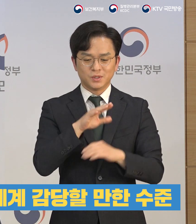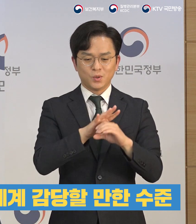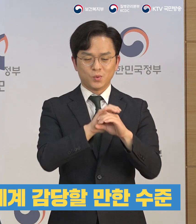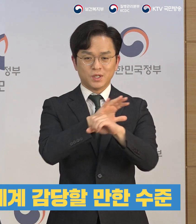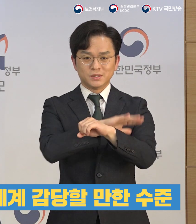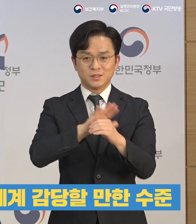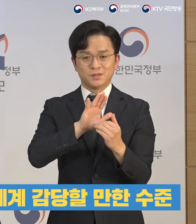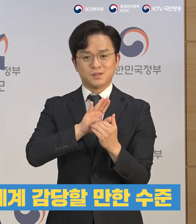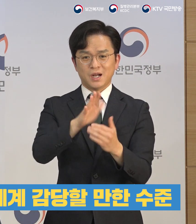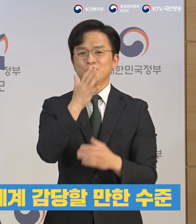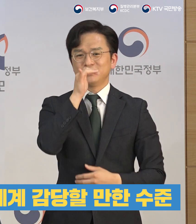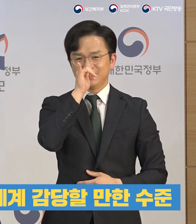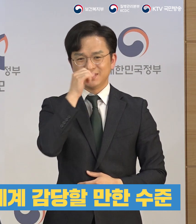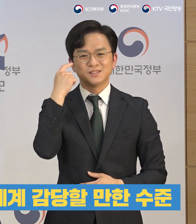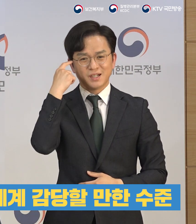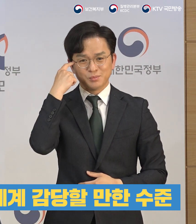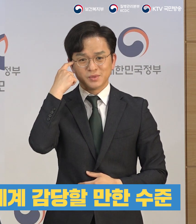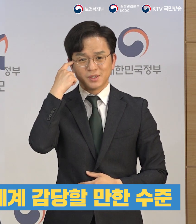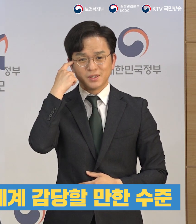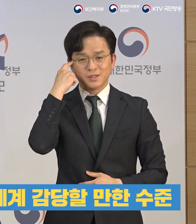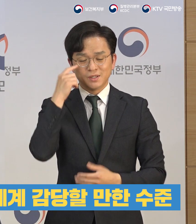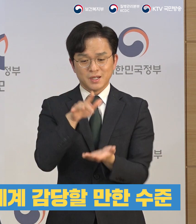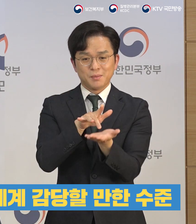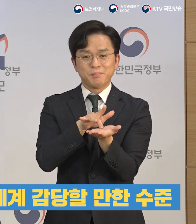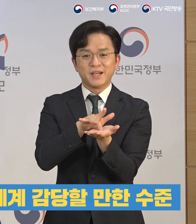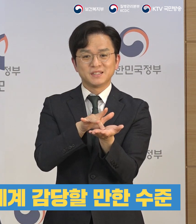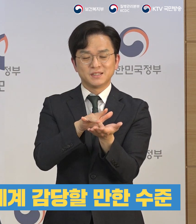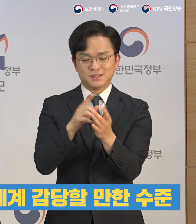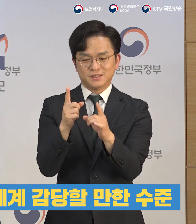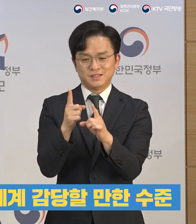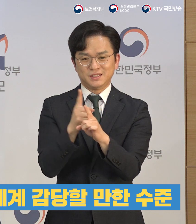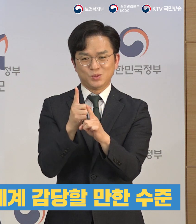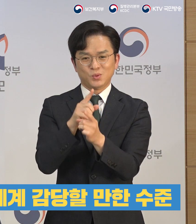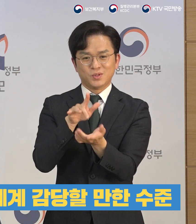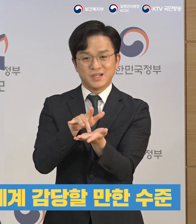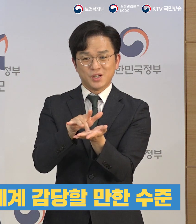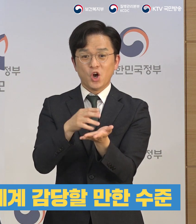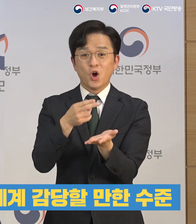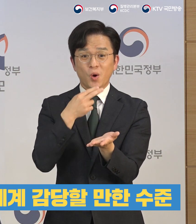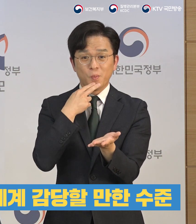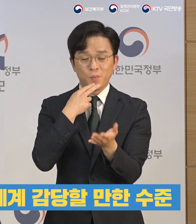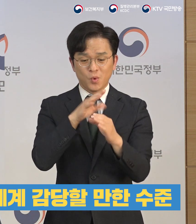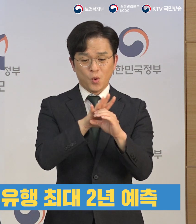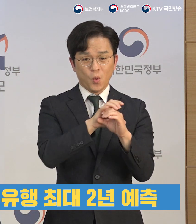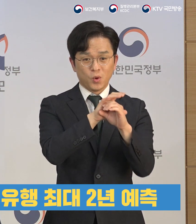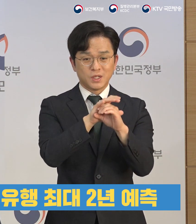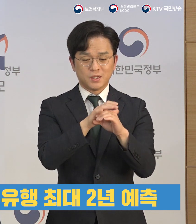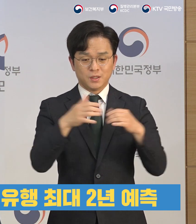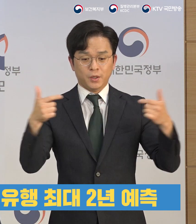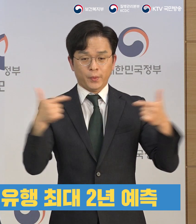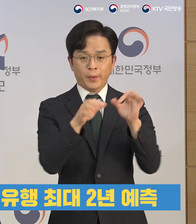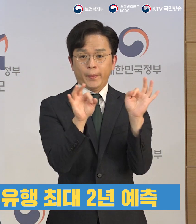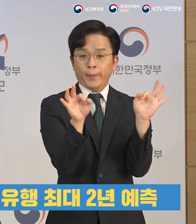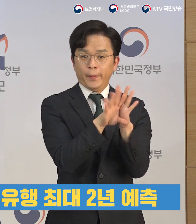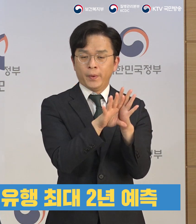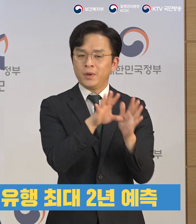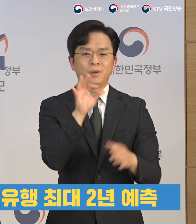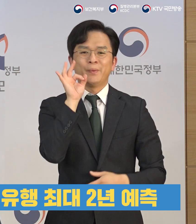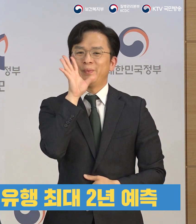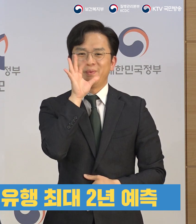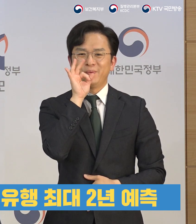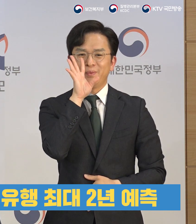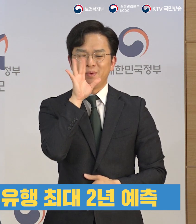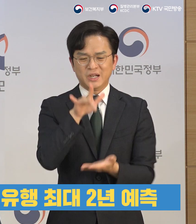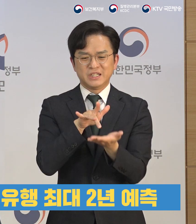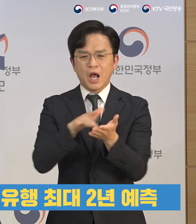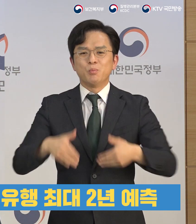수준에서 코로나 이후에 대응할 수 있습니다 백신과 출제가 없는 상황에서 코나